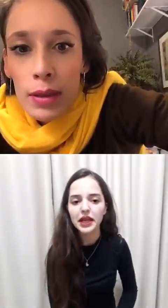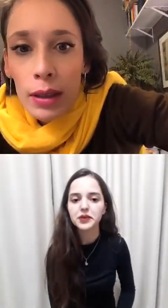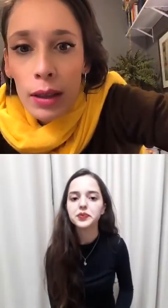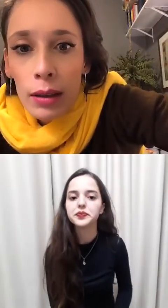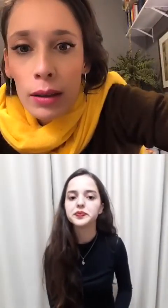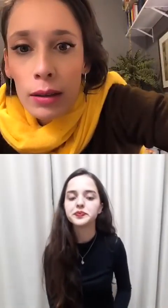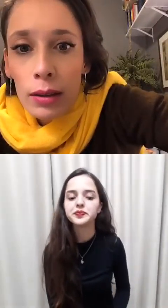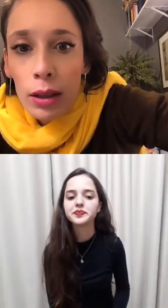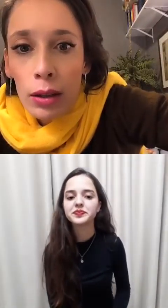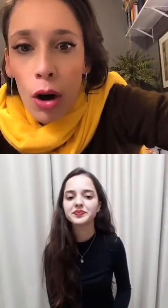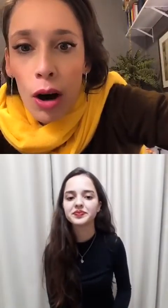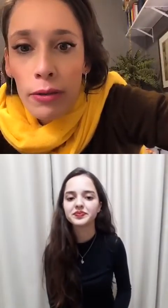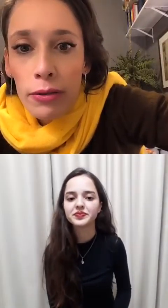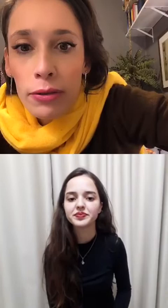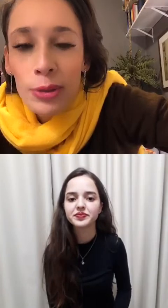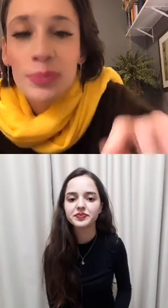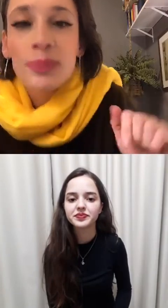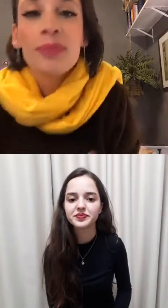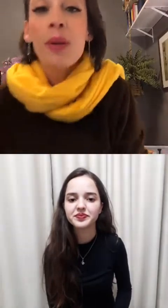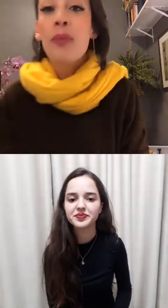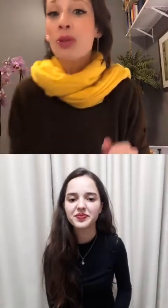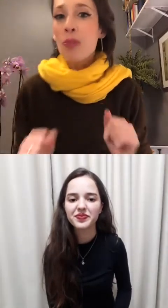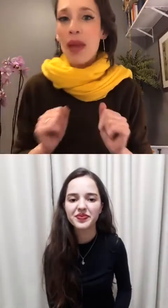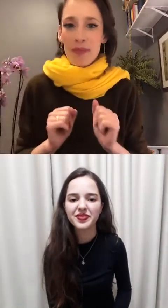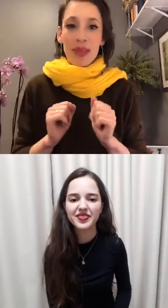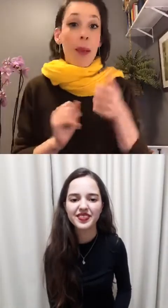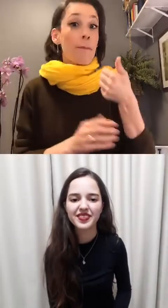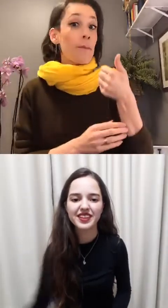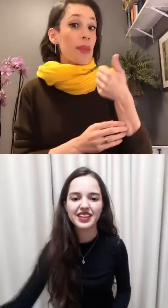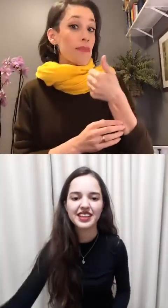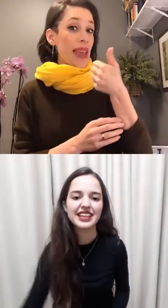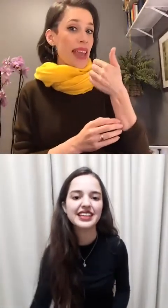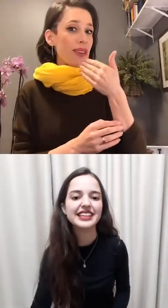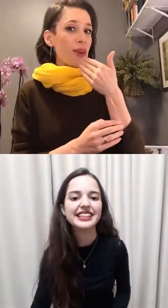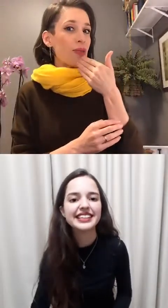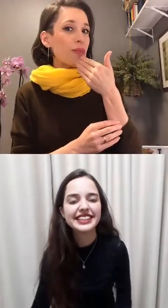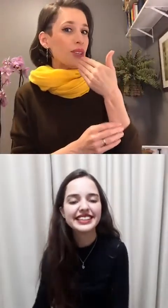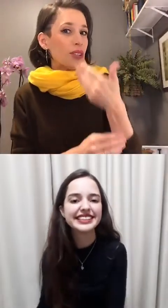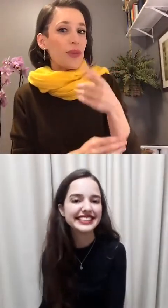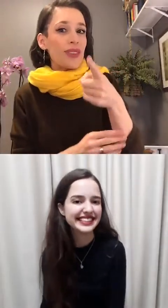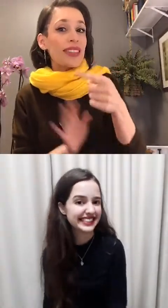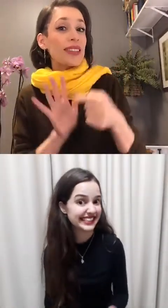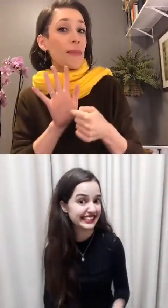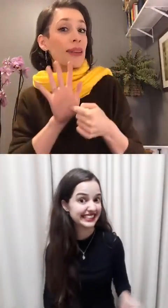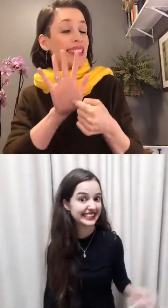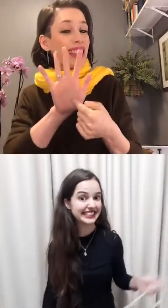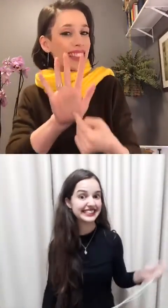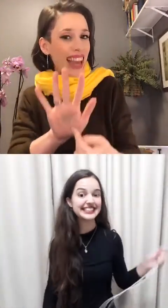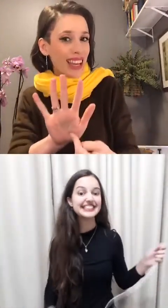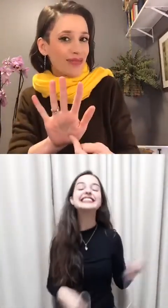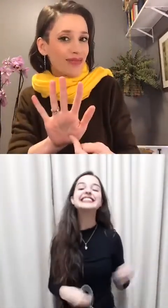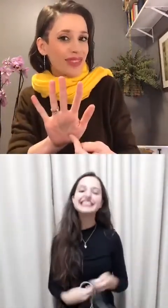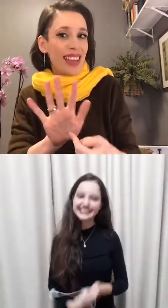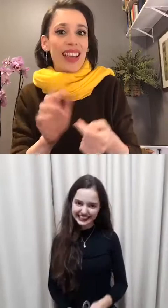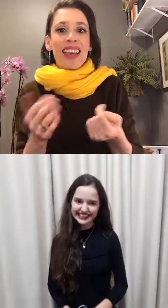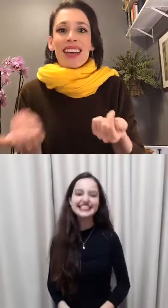Combinado. Turn off. Muito bem. Primeiro eu vou pedir para você se